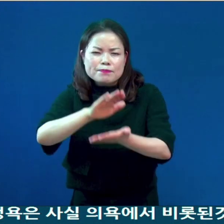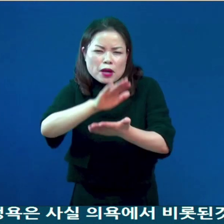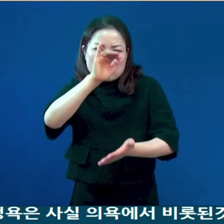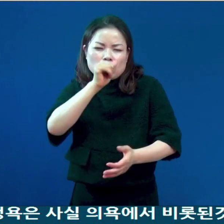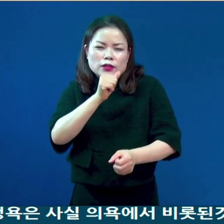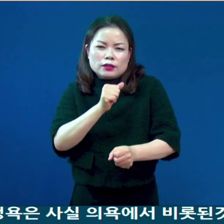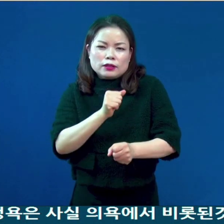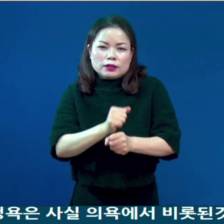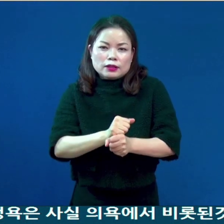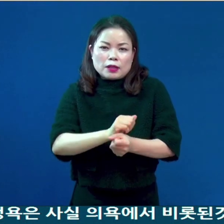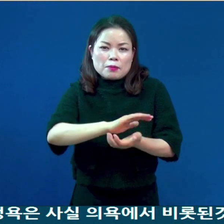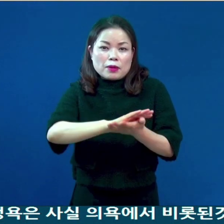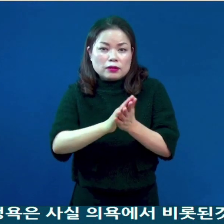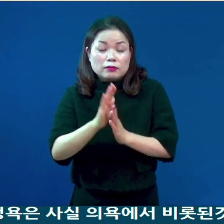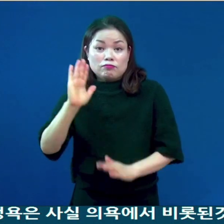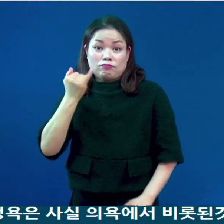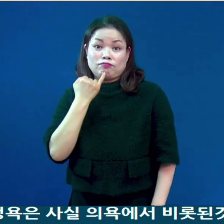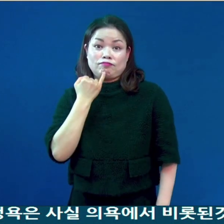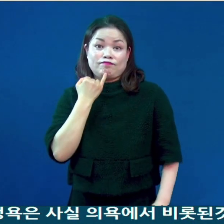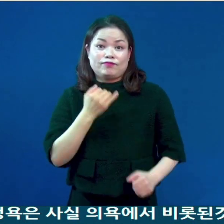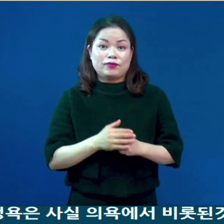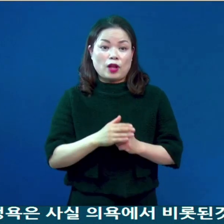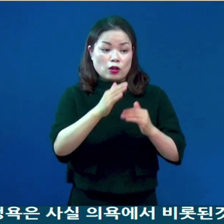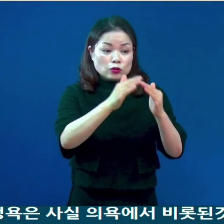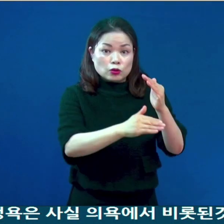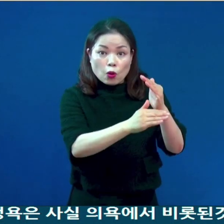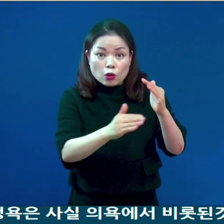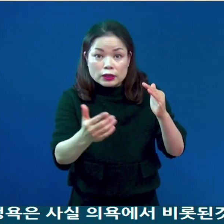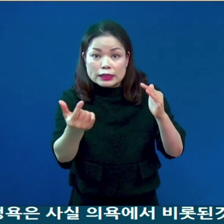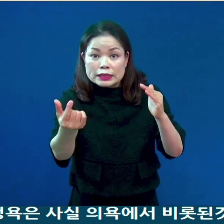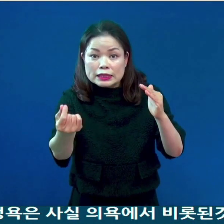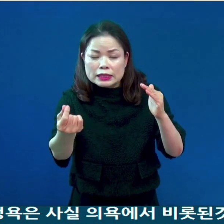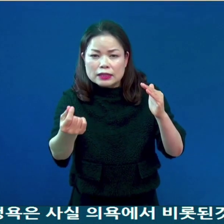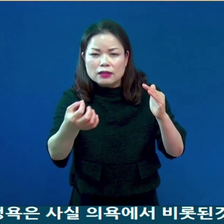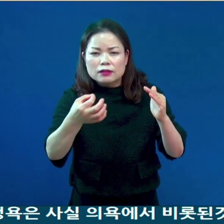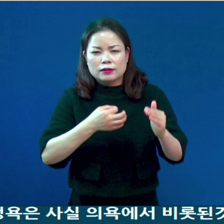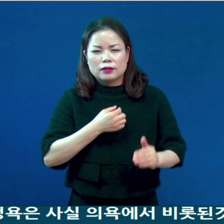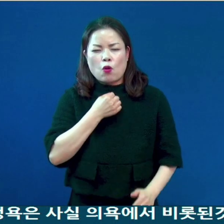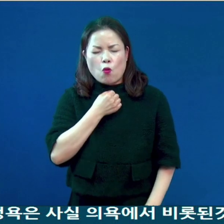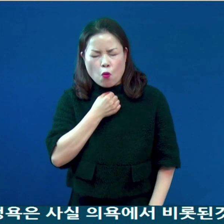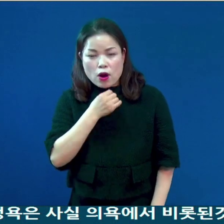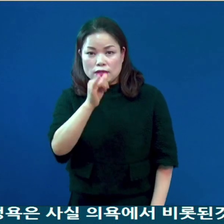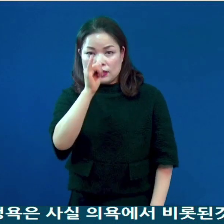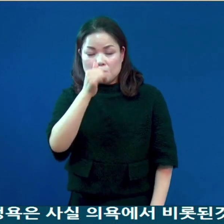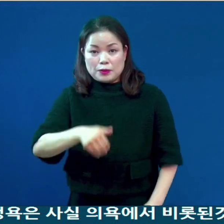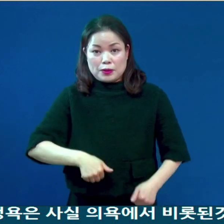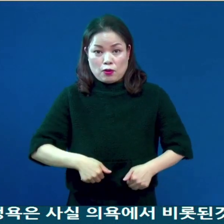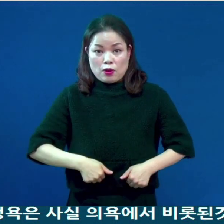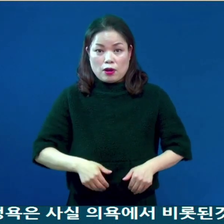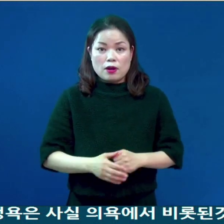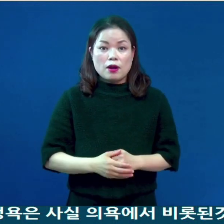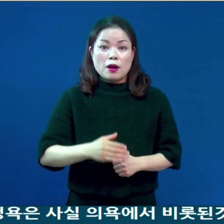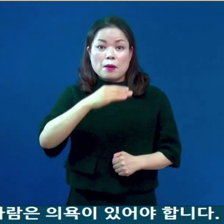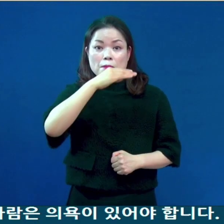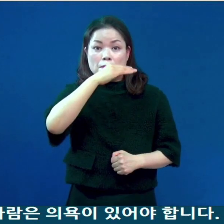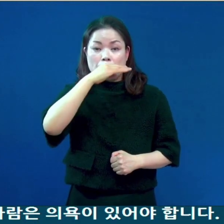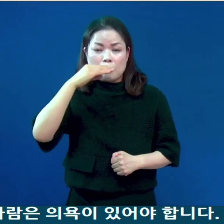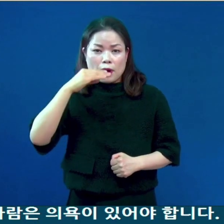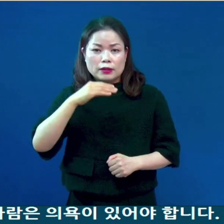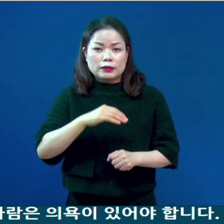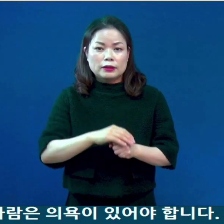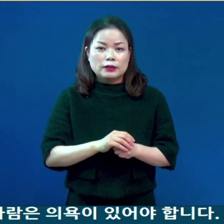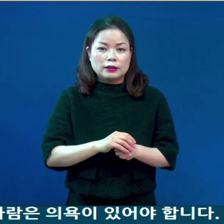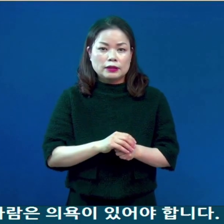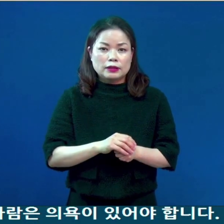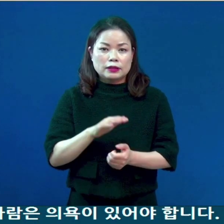열정으로 순화되어지면 참 좋은 겁니다. 우리 성도들은 이런 의욕을 가져야 되는 거죠. 올바른